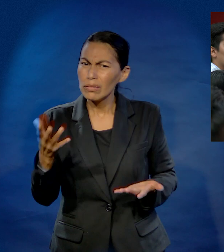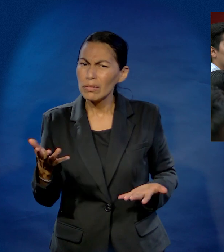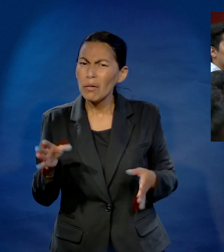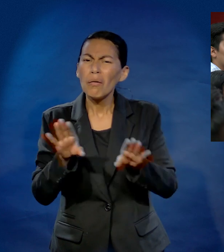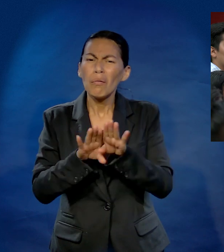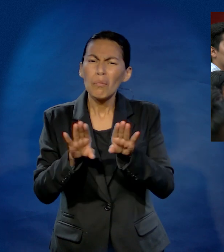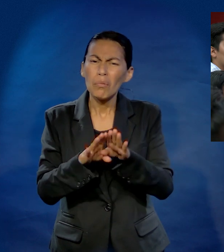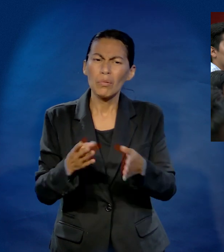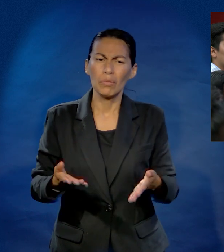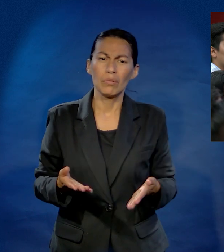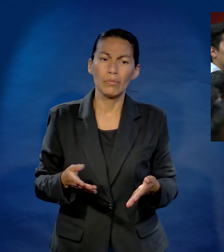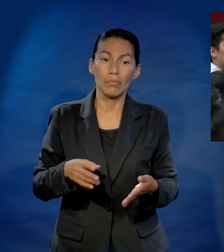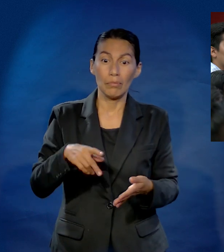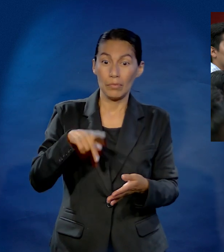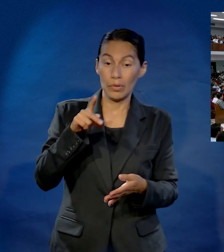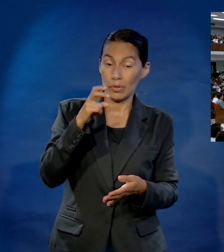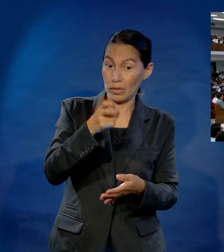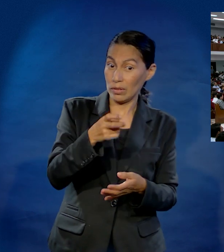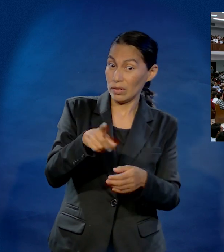Pero cuando llegue ese día,